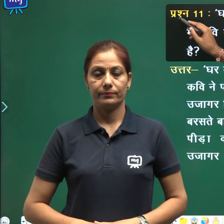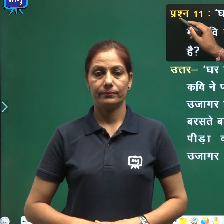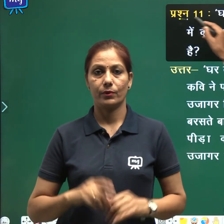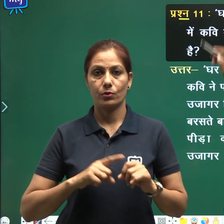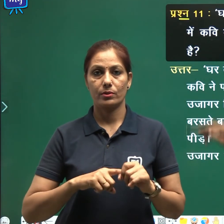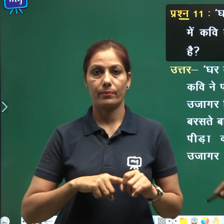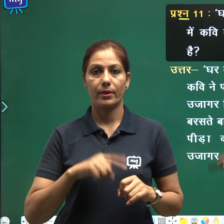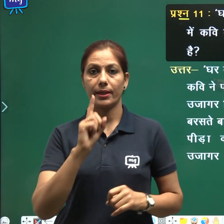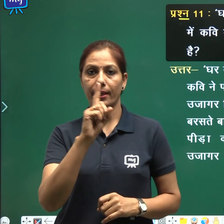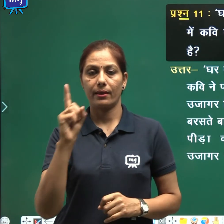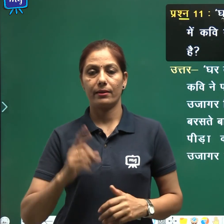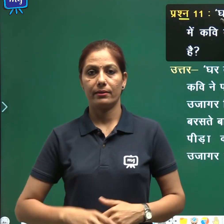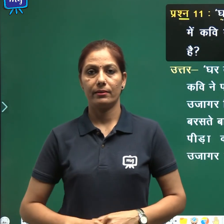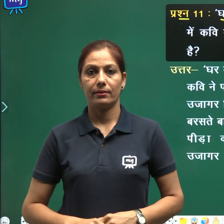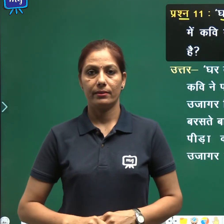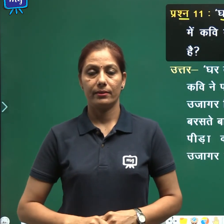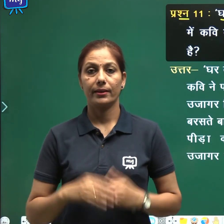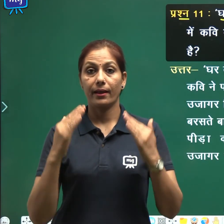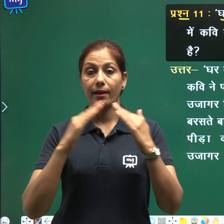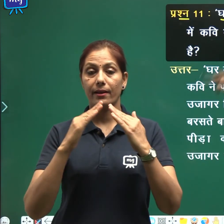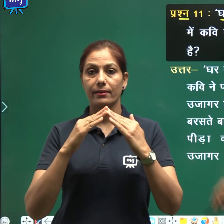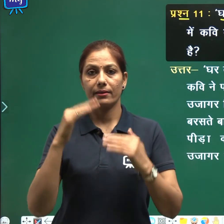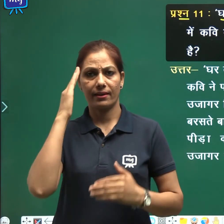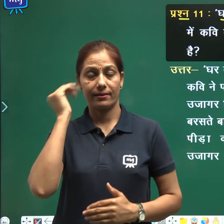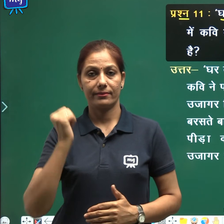प्रश्न 11, घर की याद